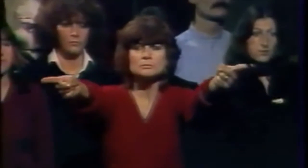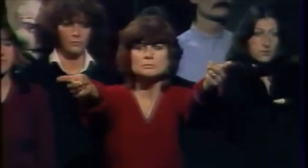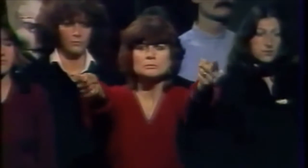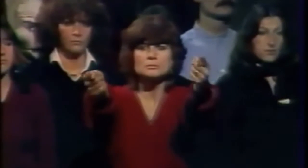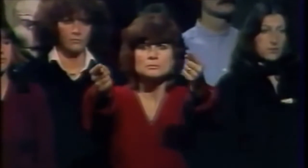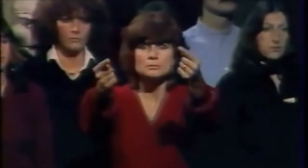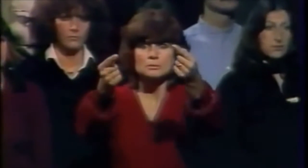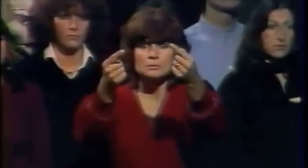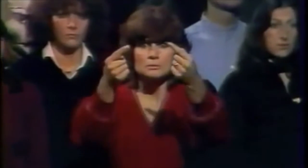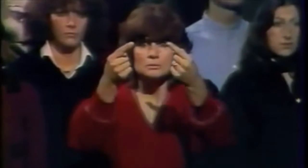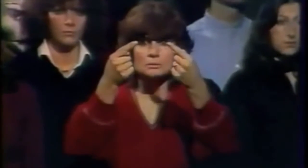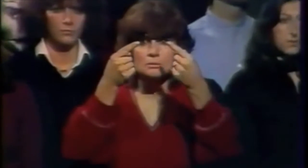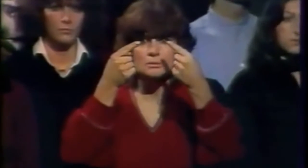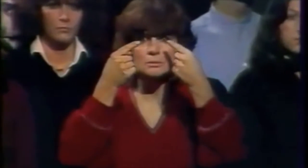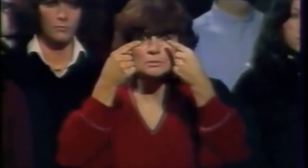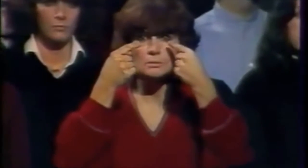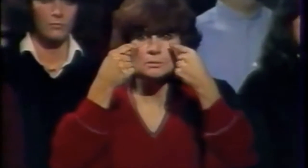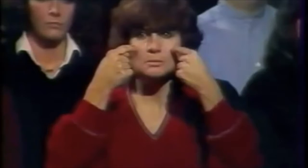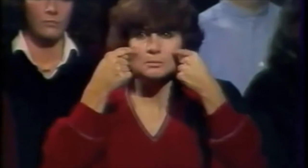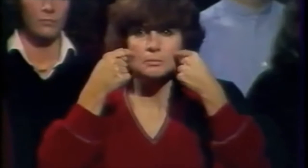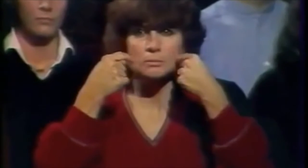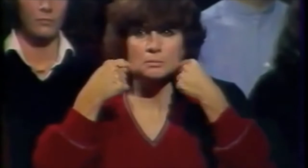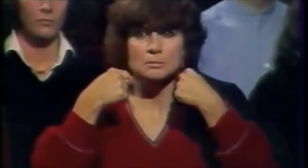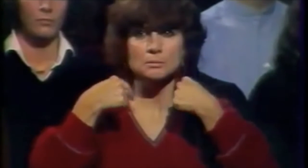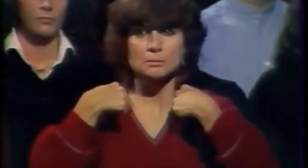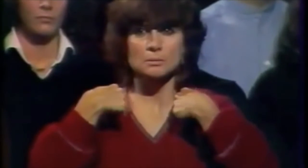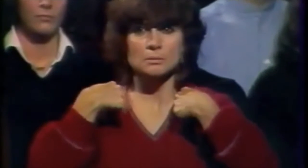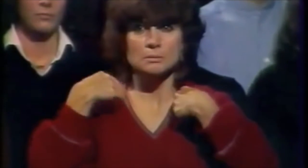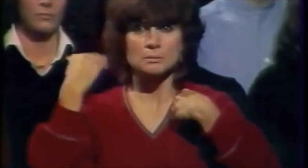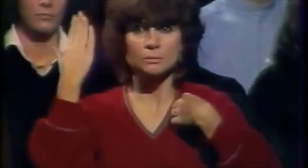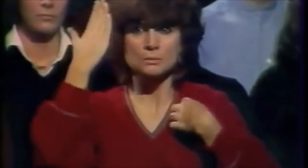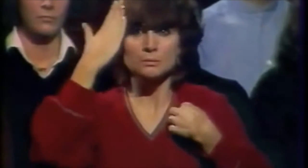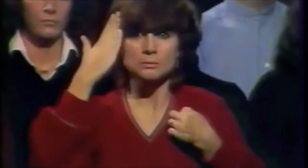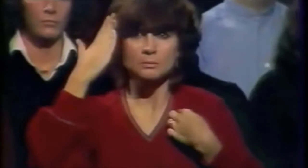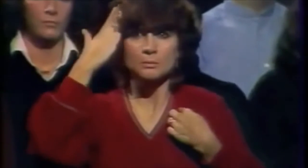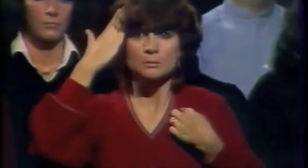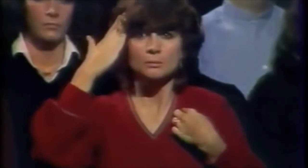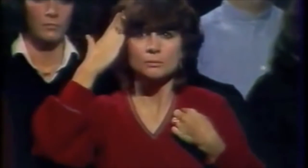Pourquoi me regardez-vous comme un animal ou un débile?